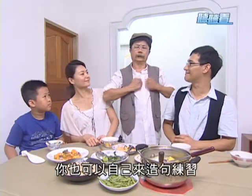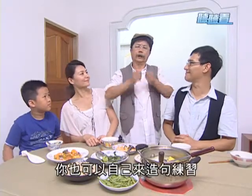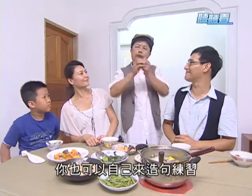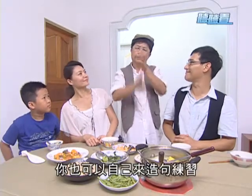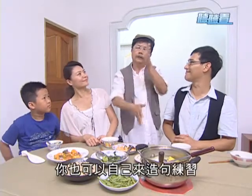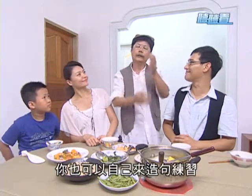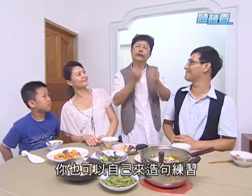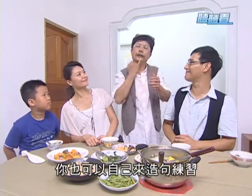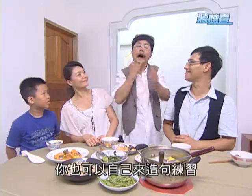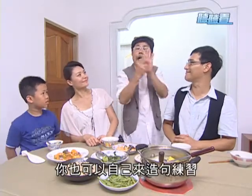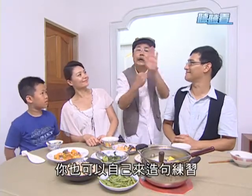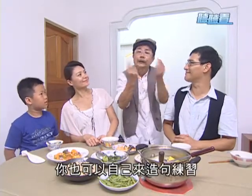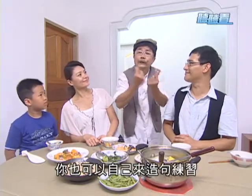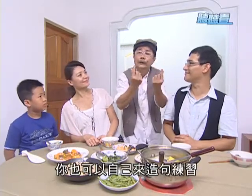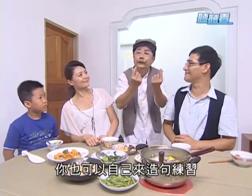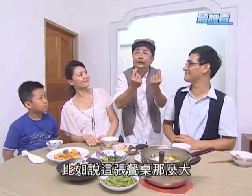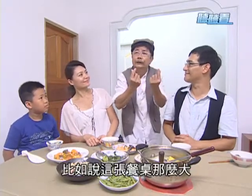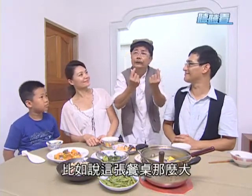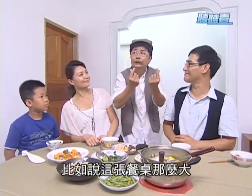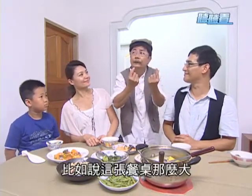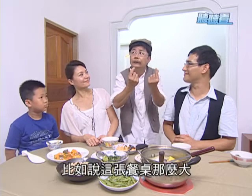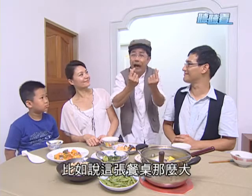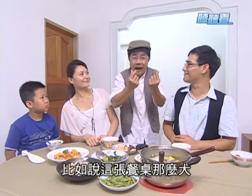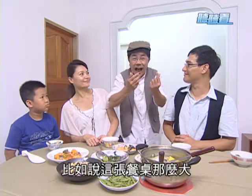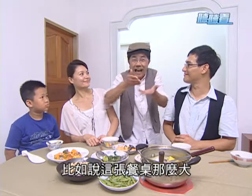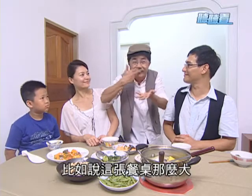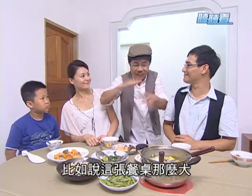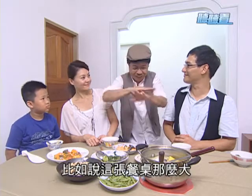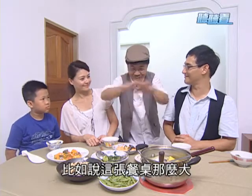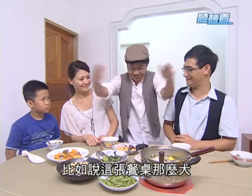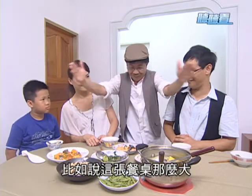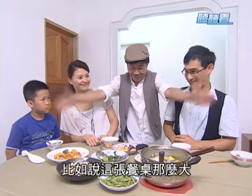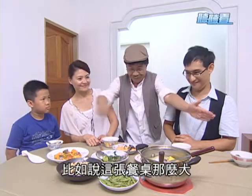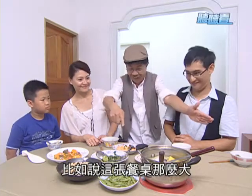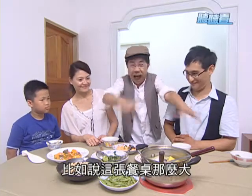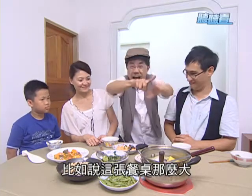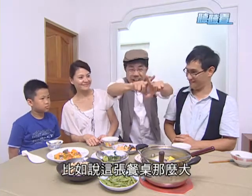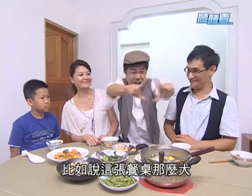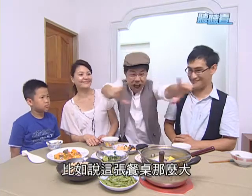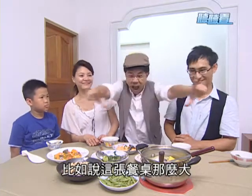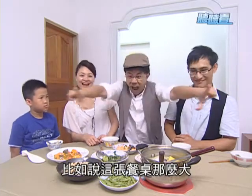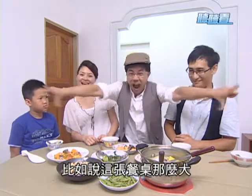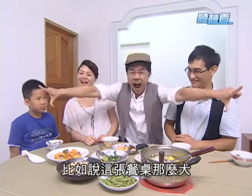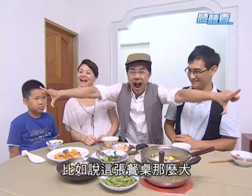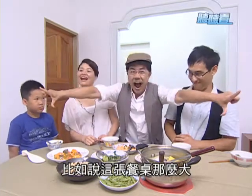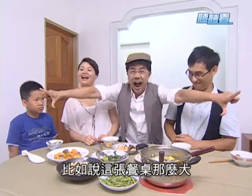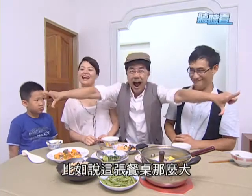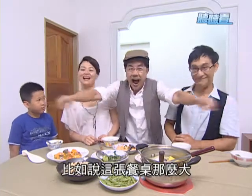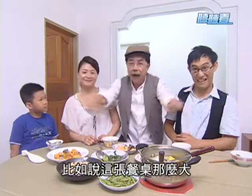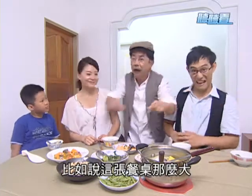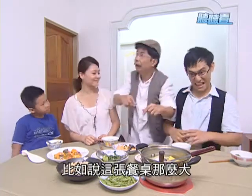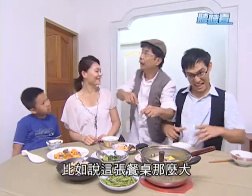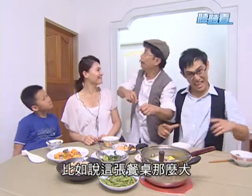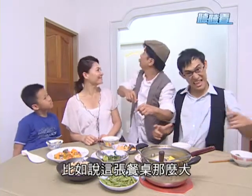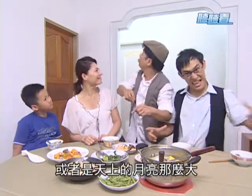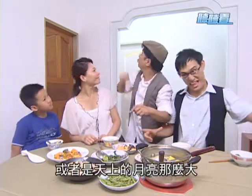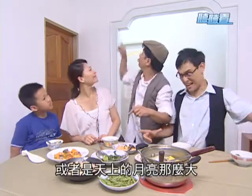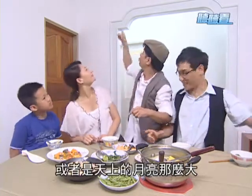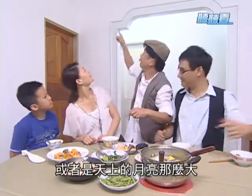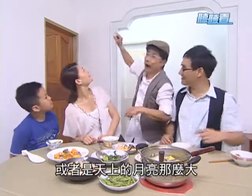己来造句练习。比如说，这张餐桌那么大，或者是 那么大，